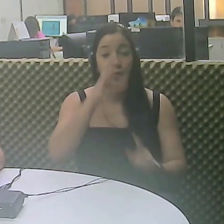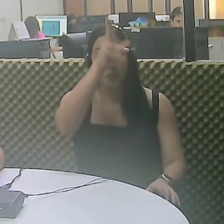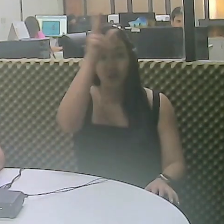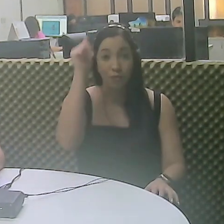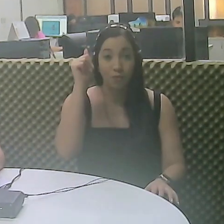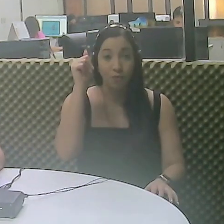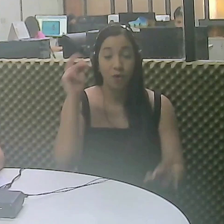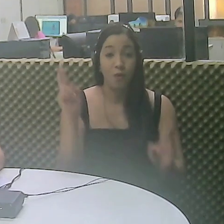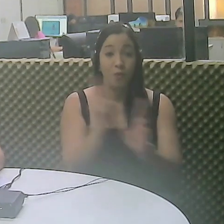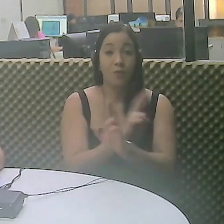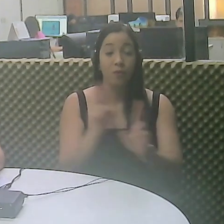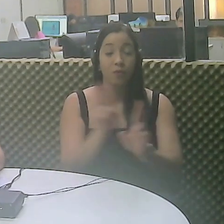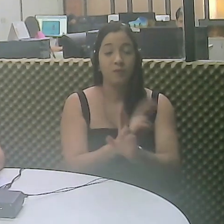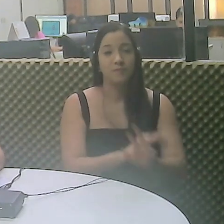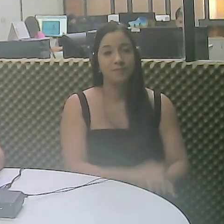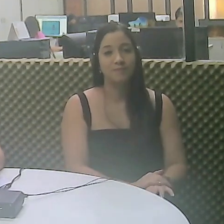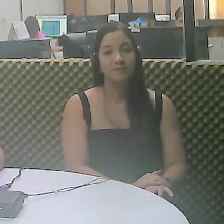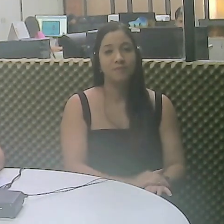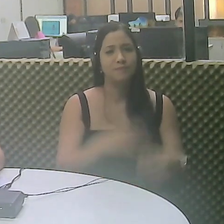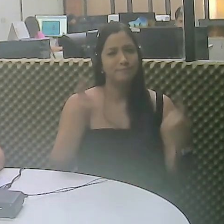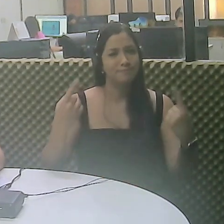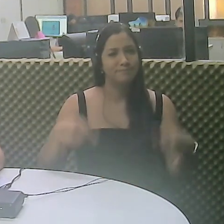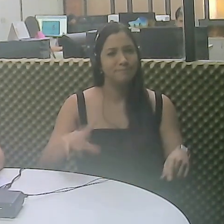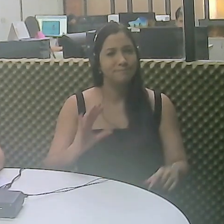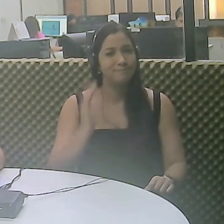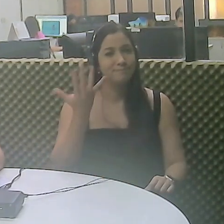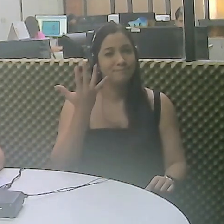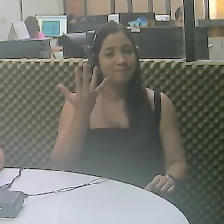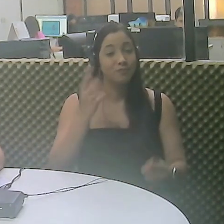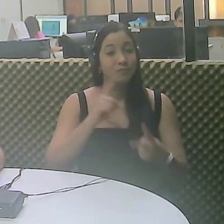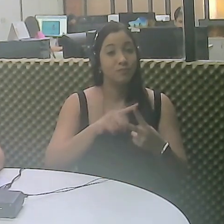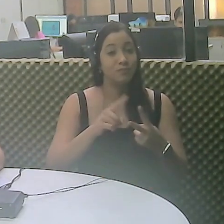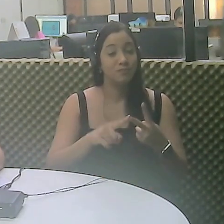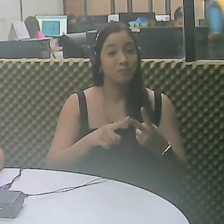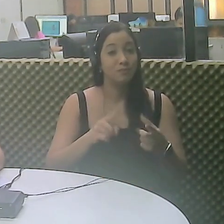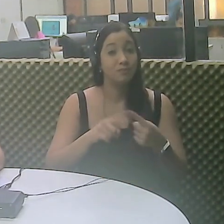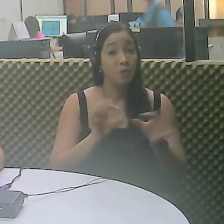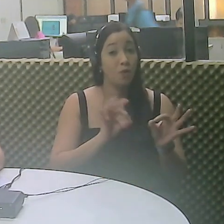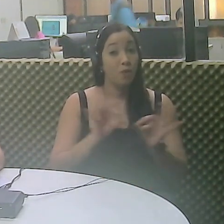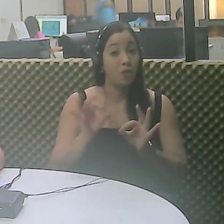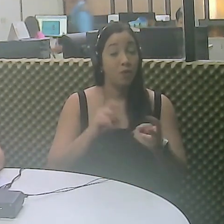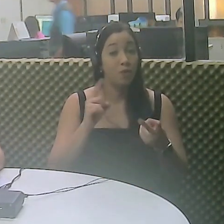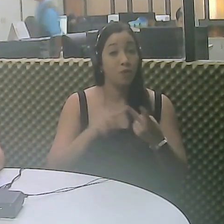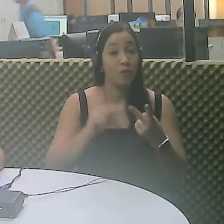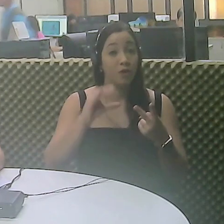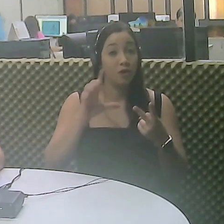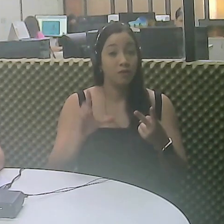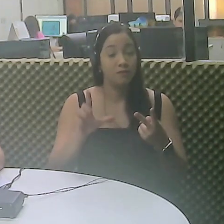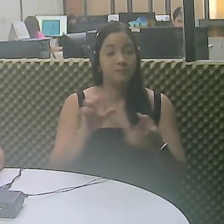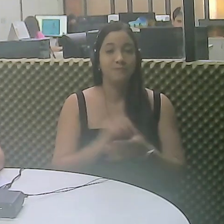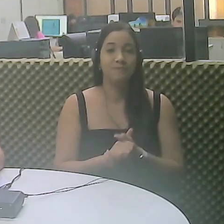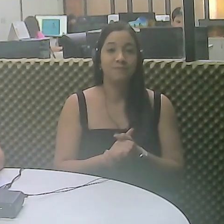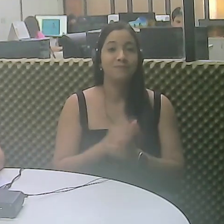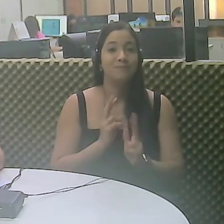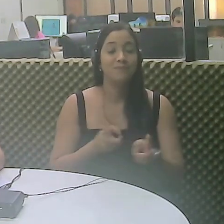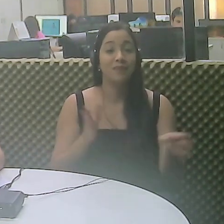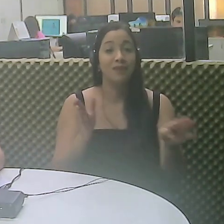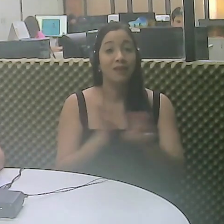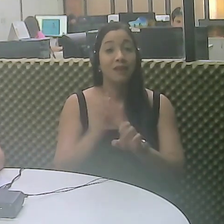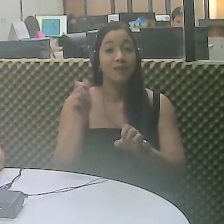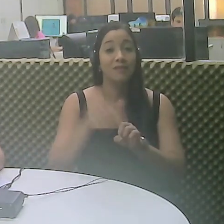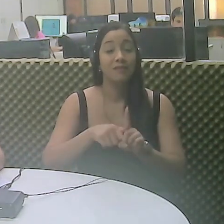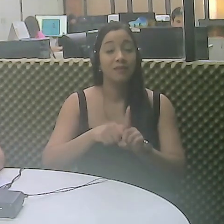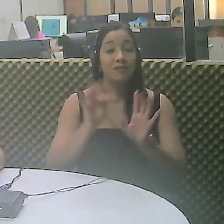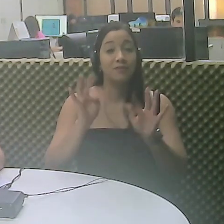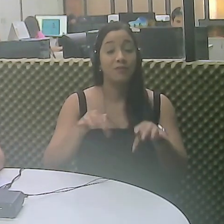e Rondon Pacheco. As disputas acontecem em duas fases, preparatória e classificatória, e segue até o fim de